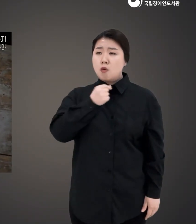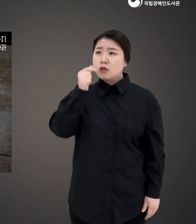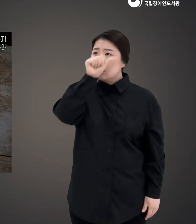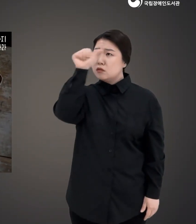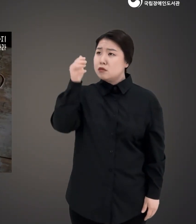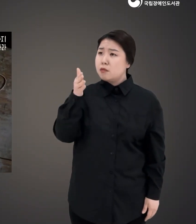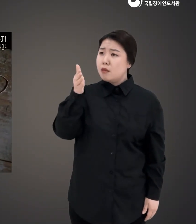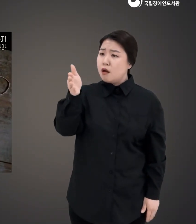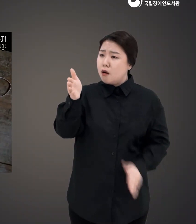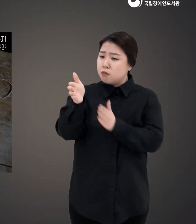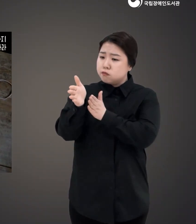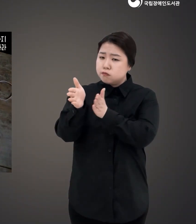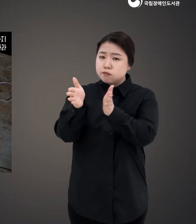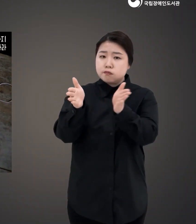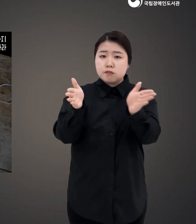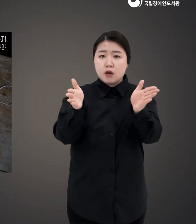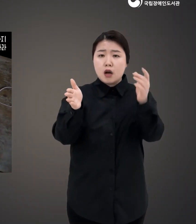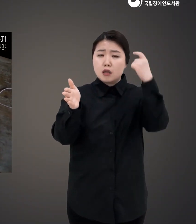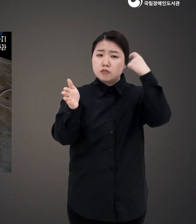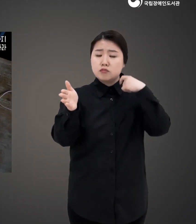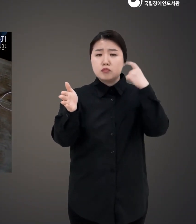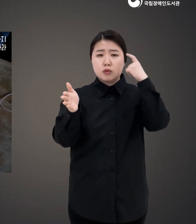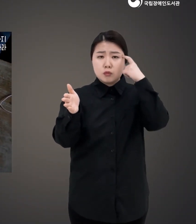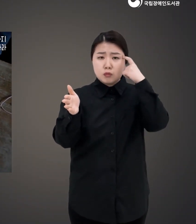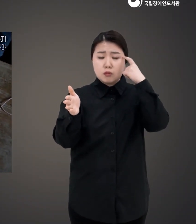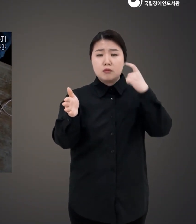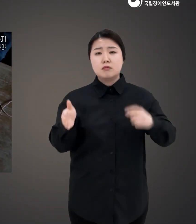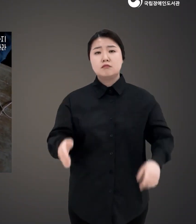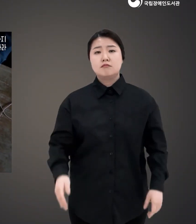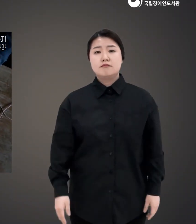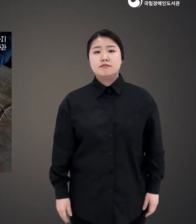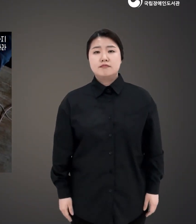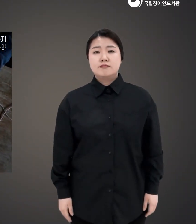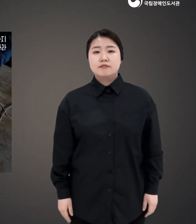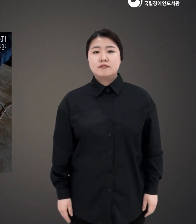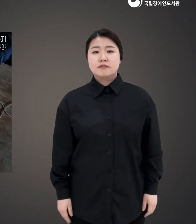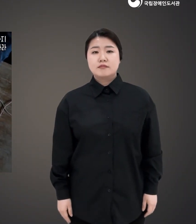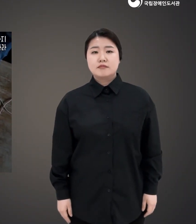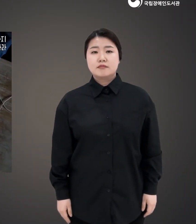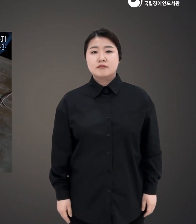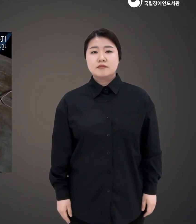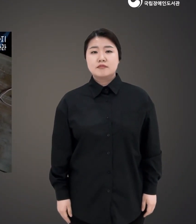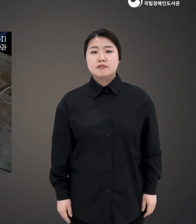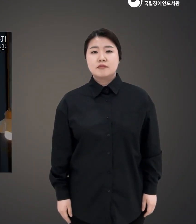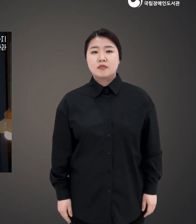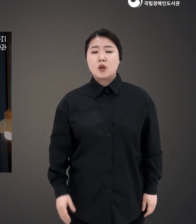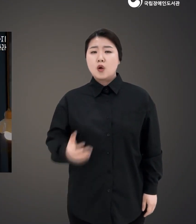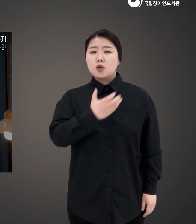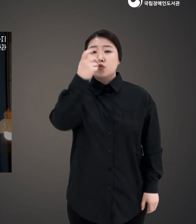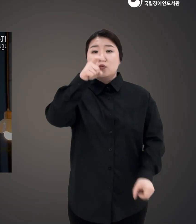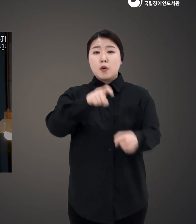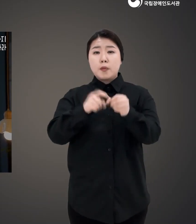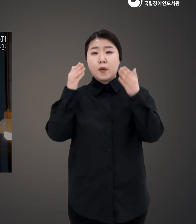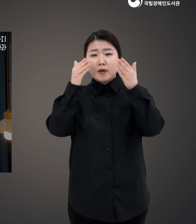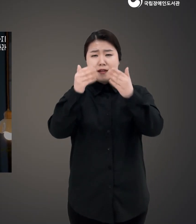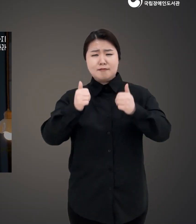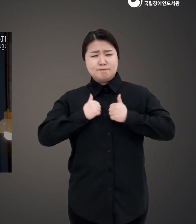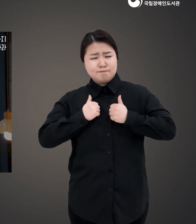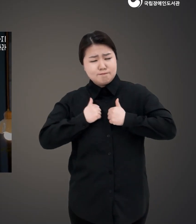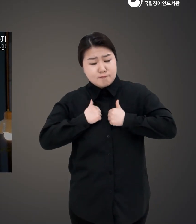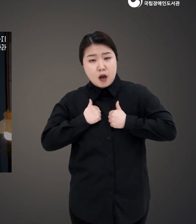왜 내가 원하는 인생과는 자꾸만 멀어지는 느낌이 들까? 꿈을 좇기